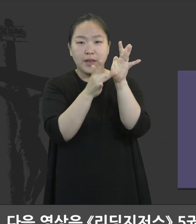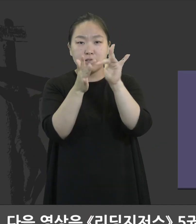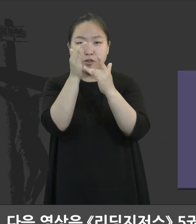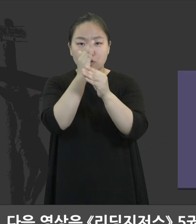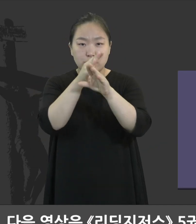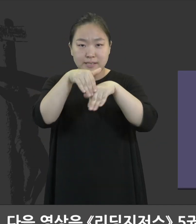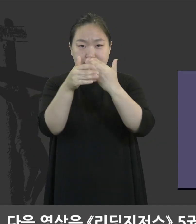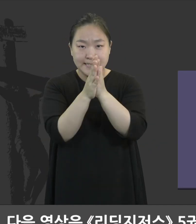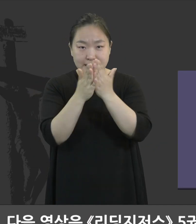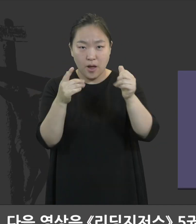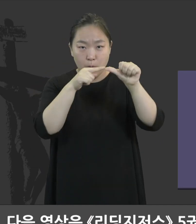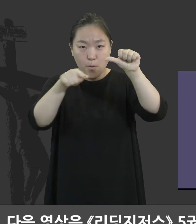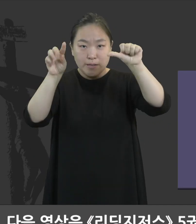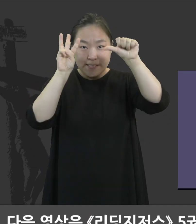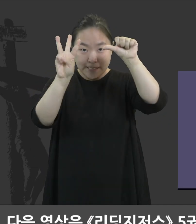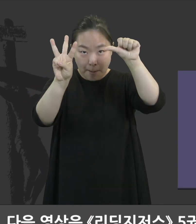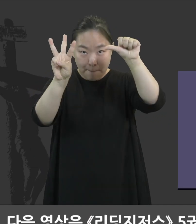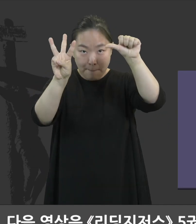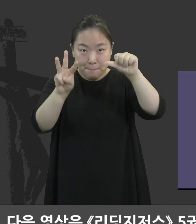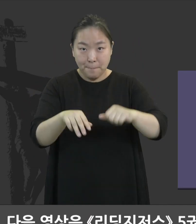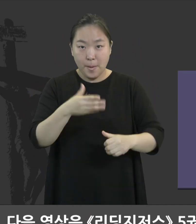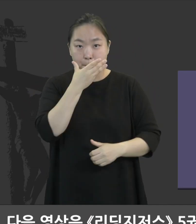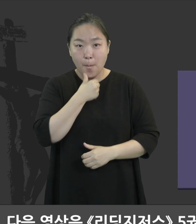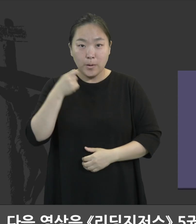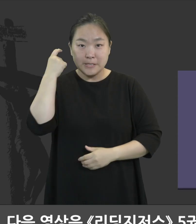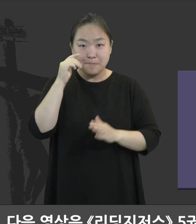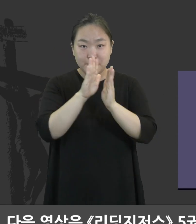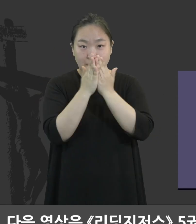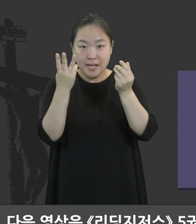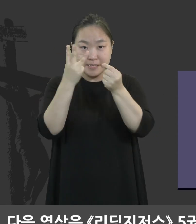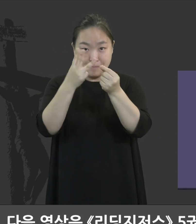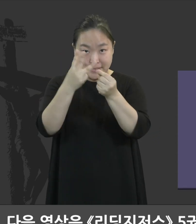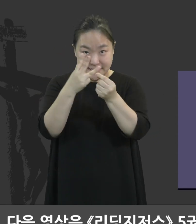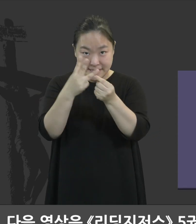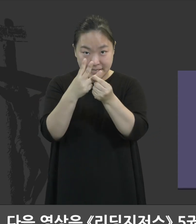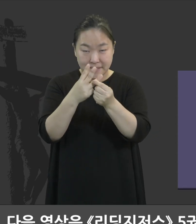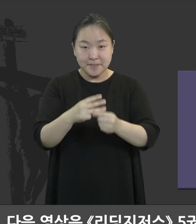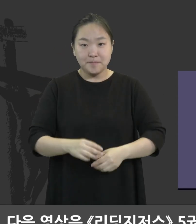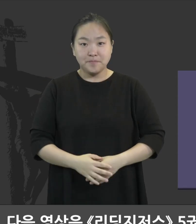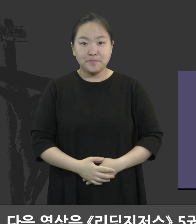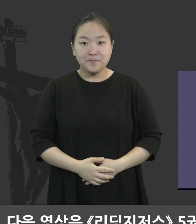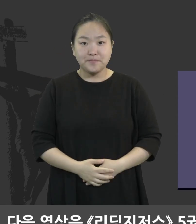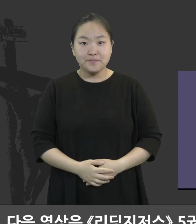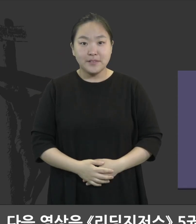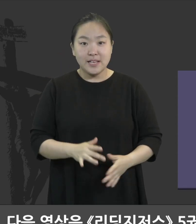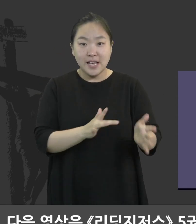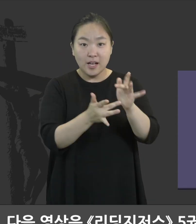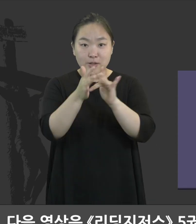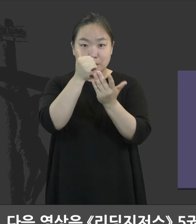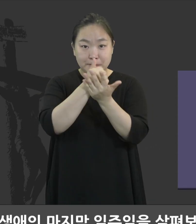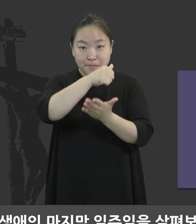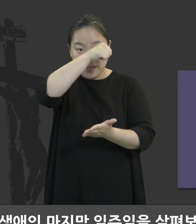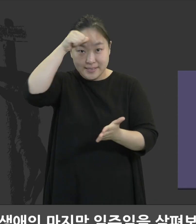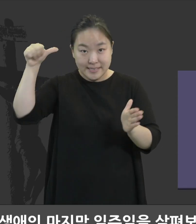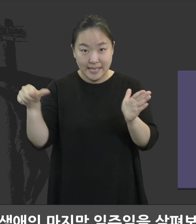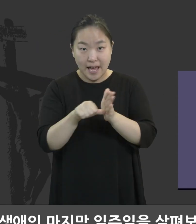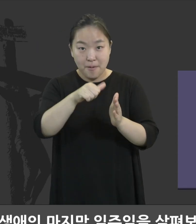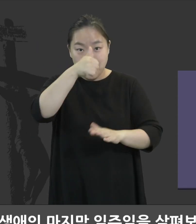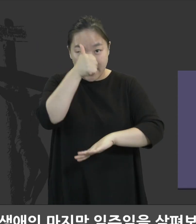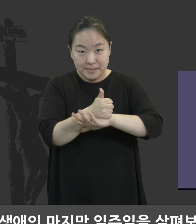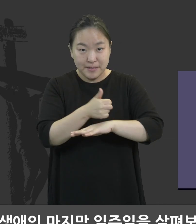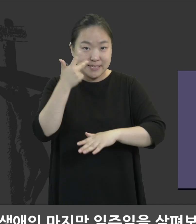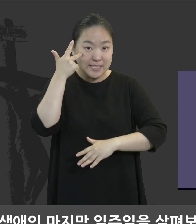다음 영상은 리딩 지저스 5권의 3번째 수업으로 복음서를 공부하는 셋째 시간입니다.